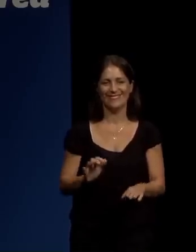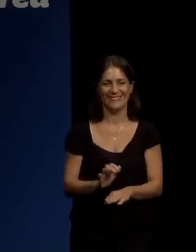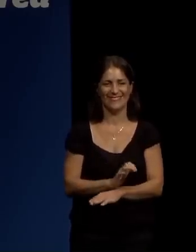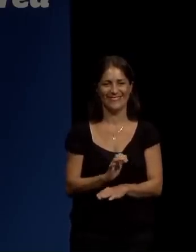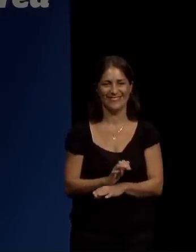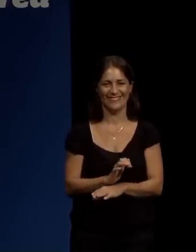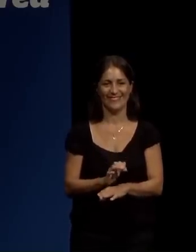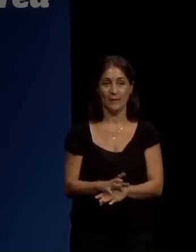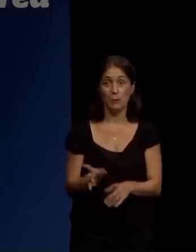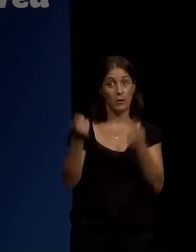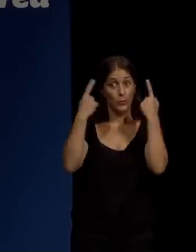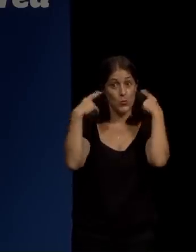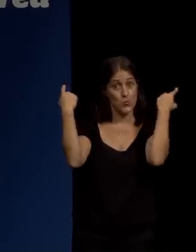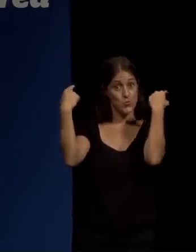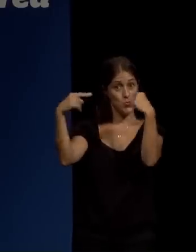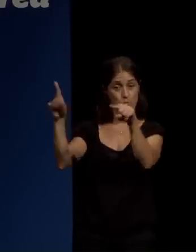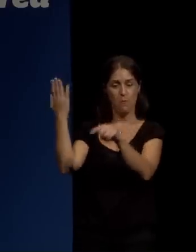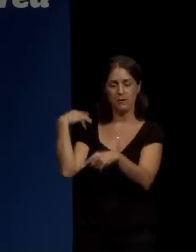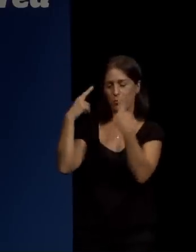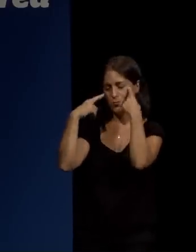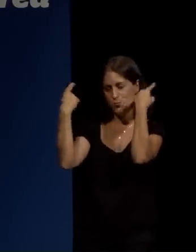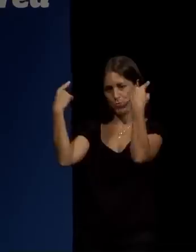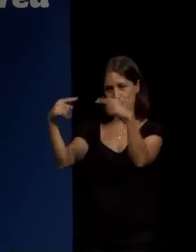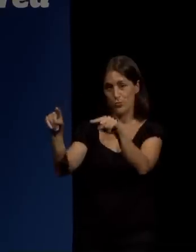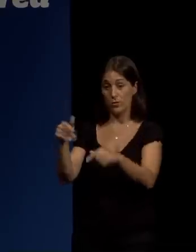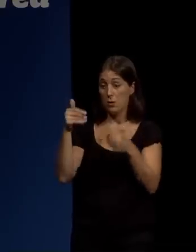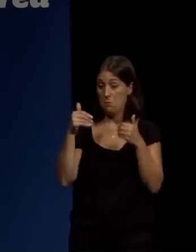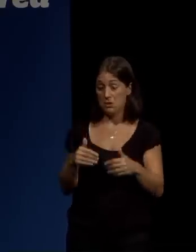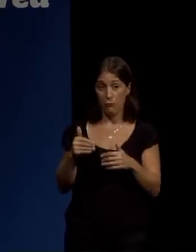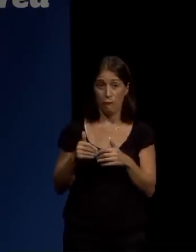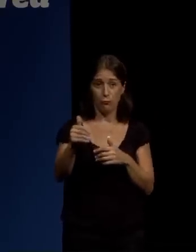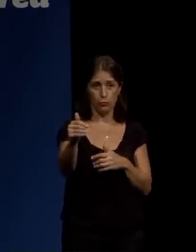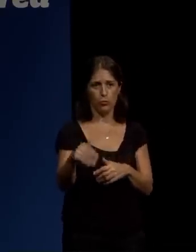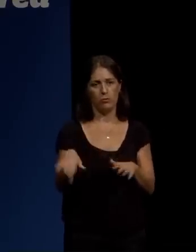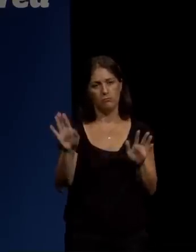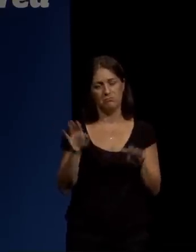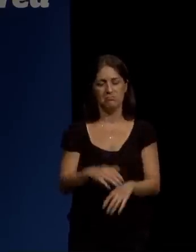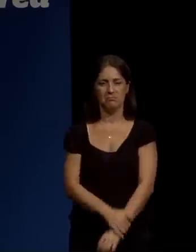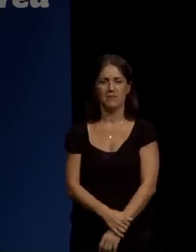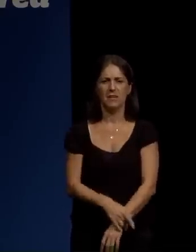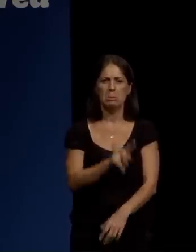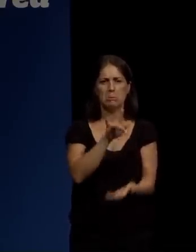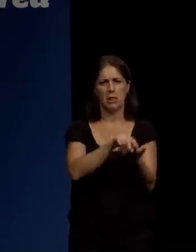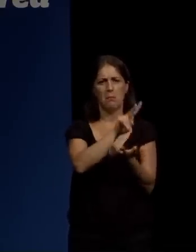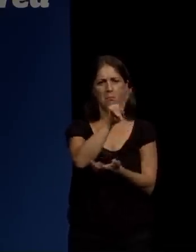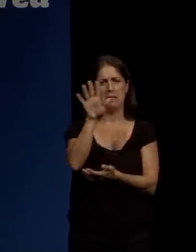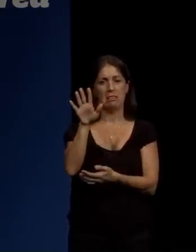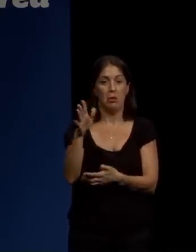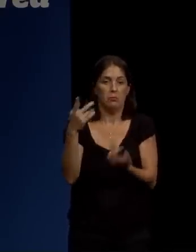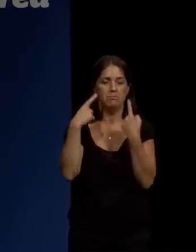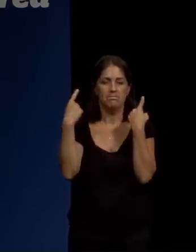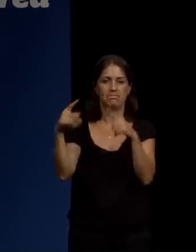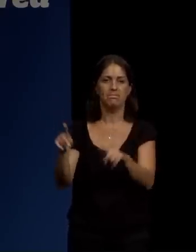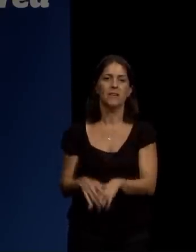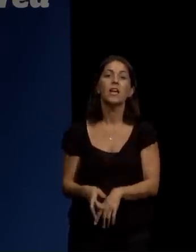Ala cada quen co seu pasado, co seu presente e co futuro que xa lle deparou Antón a partir do día 25. O noso